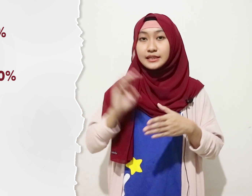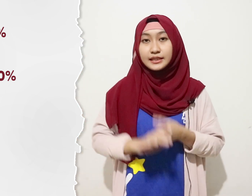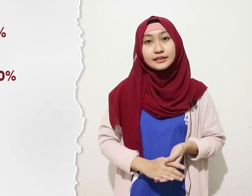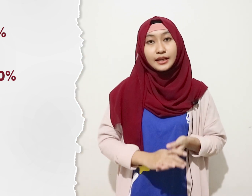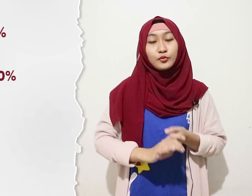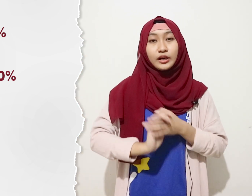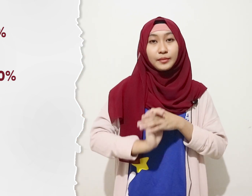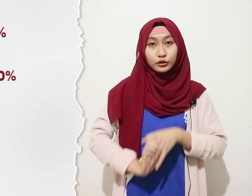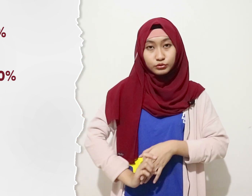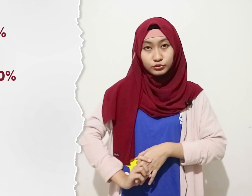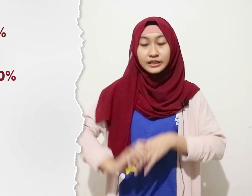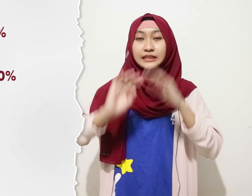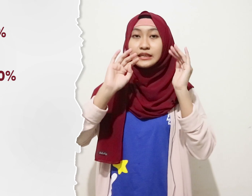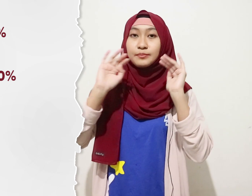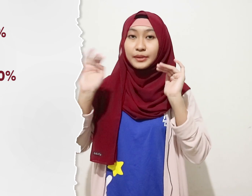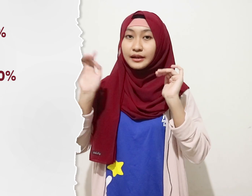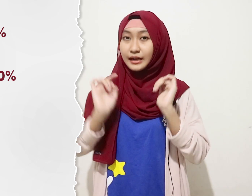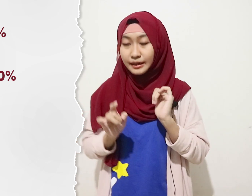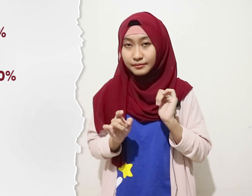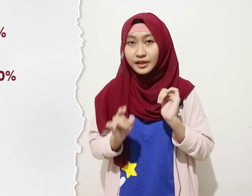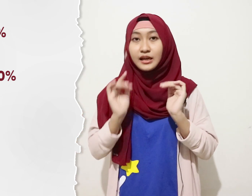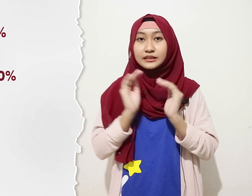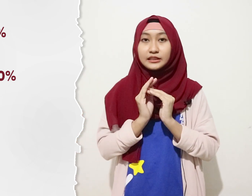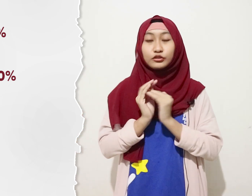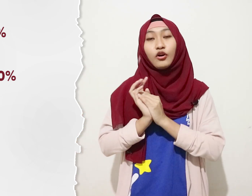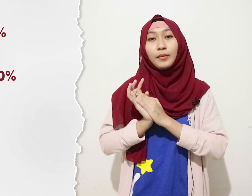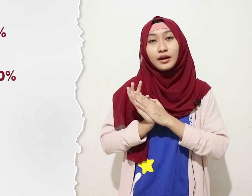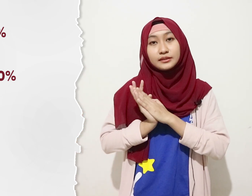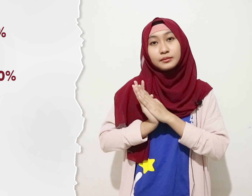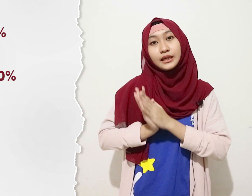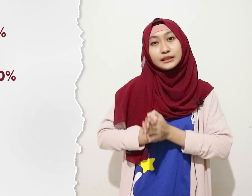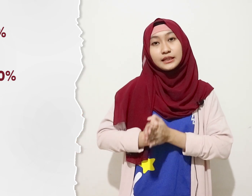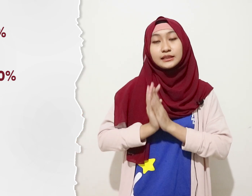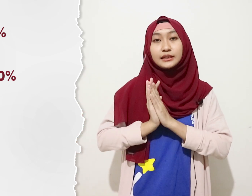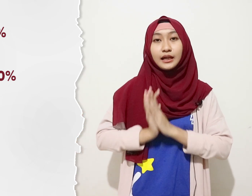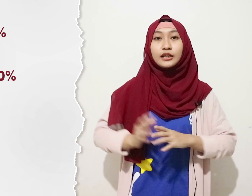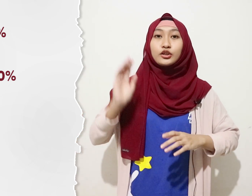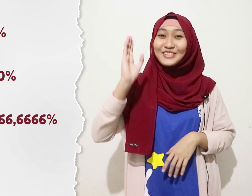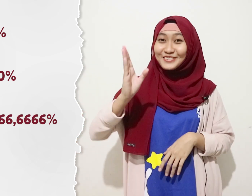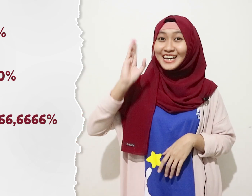Jadinya 1600 diper 6, hasilnya itu koma. Sahabat Kinanci, hasilnya adalah